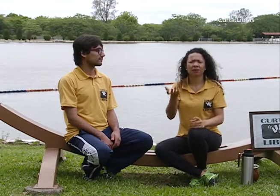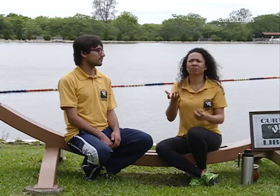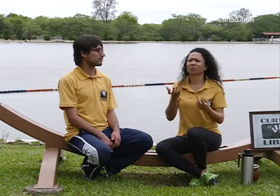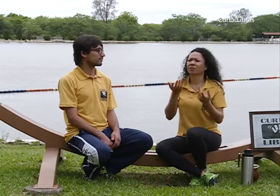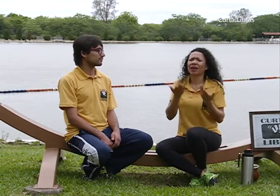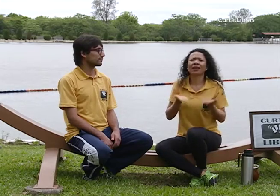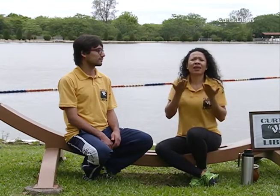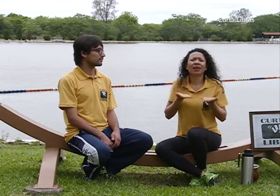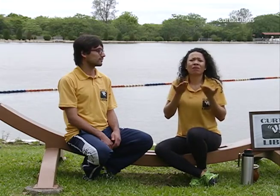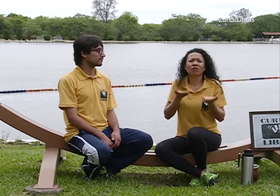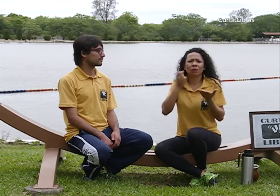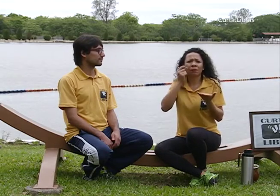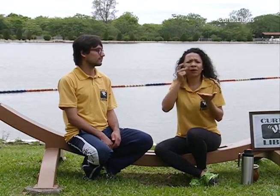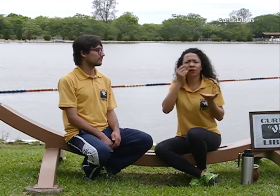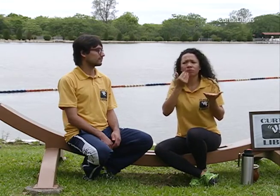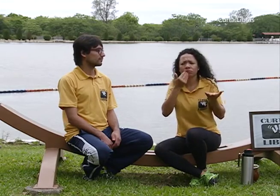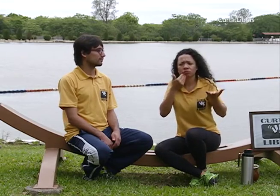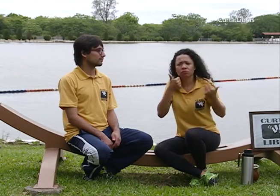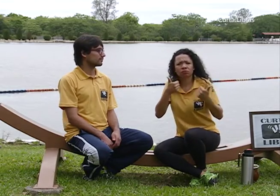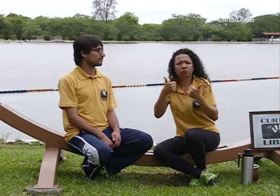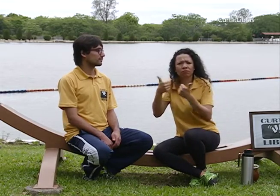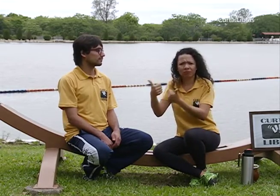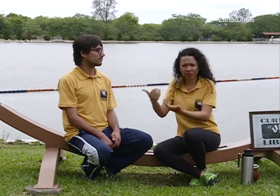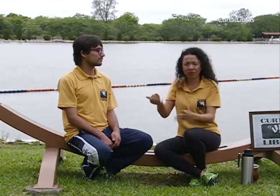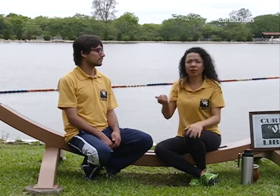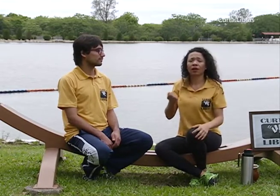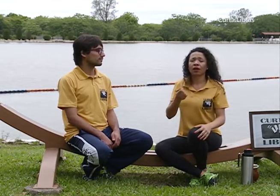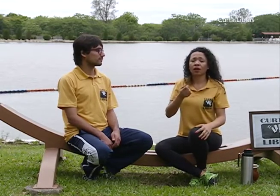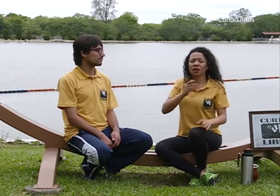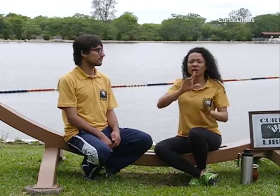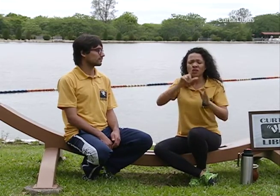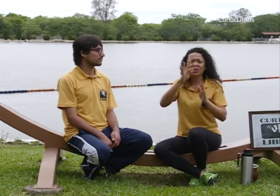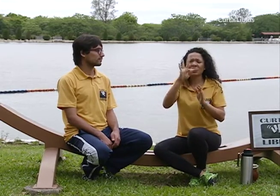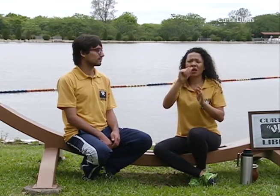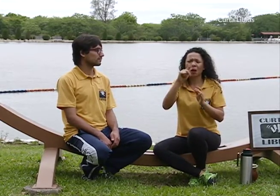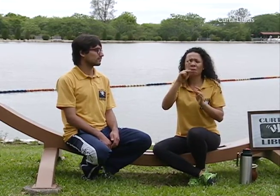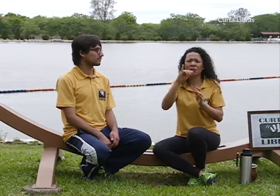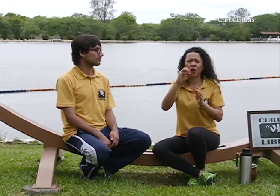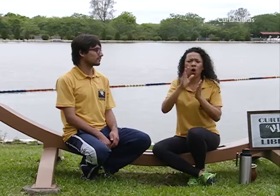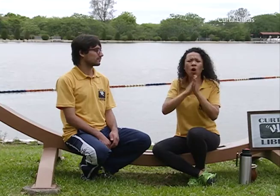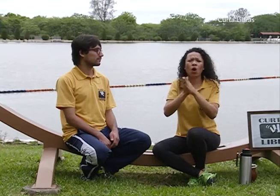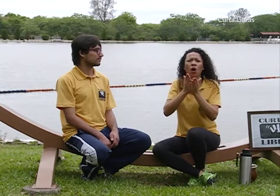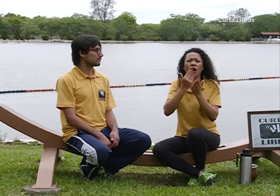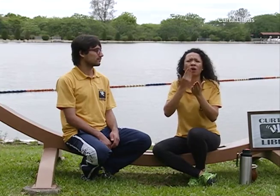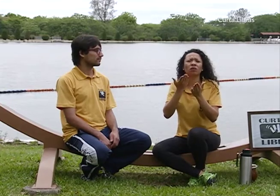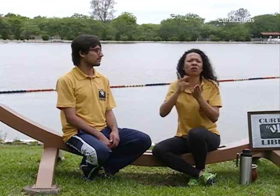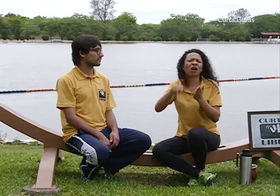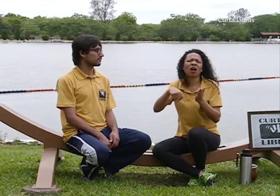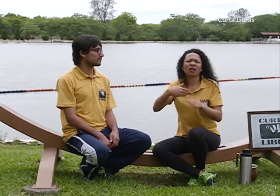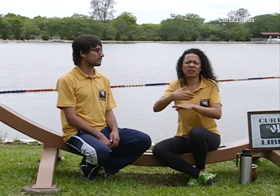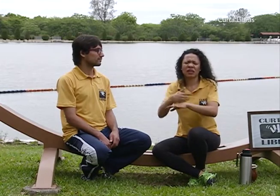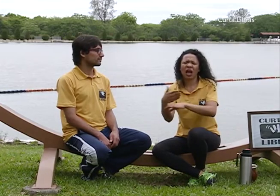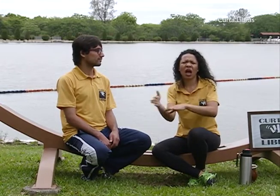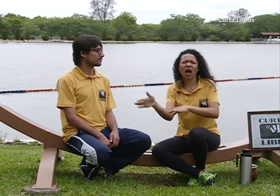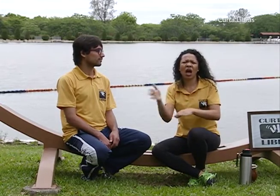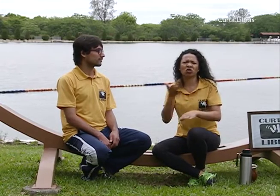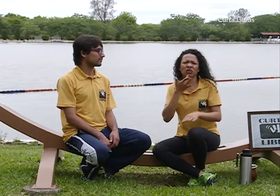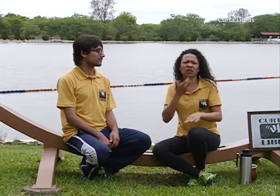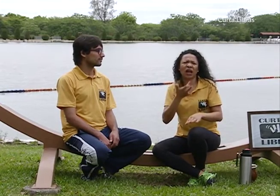São alimentos bons para você passar bem o dia. A tapioca é bom para um lanche, mas para a tarde